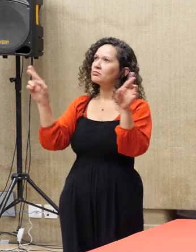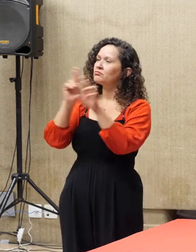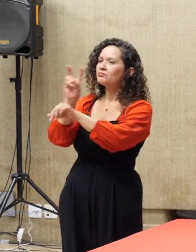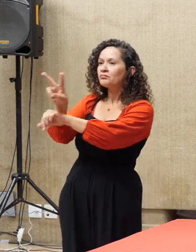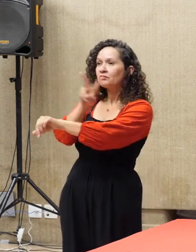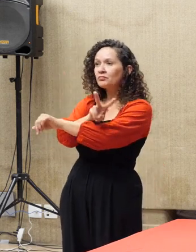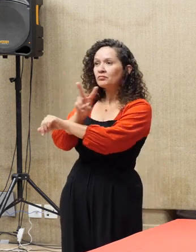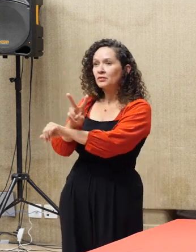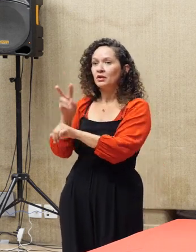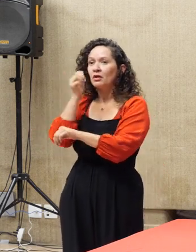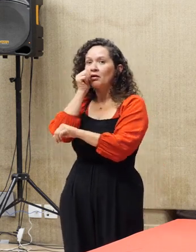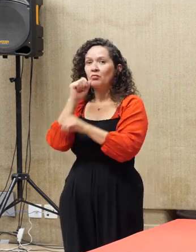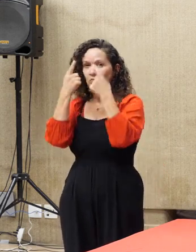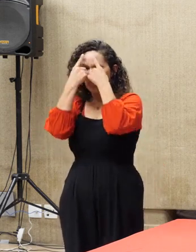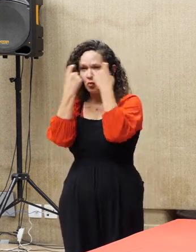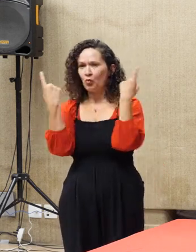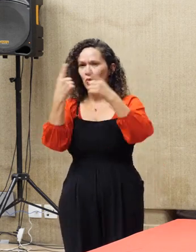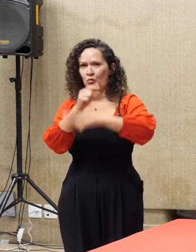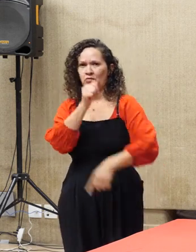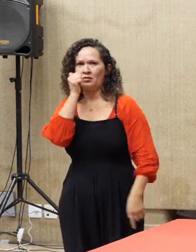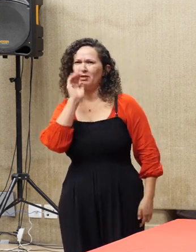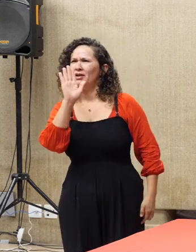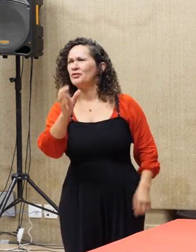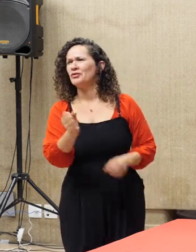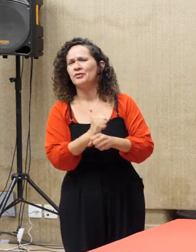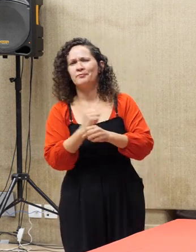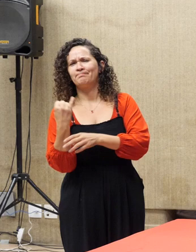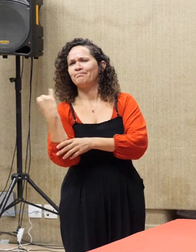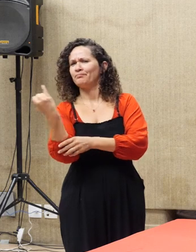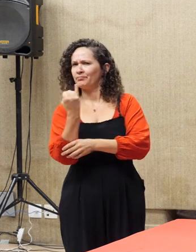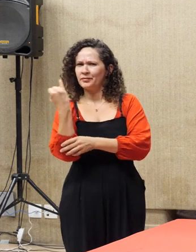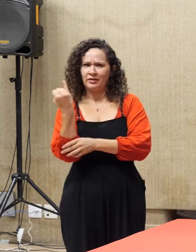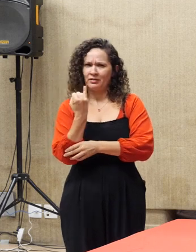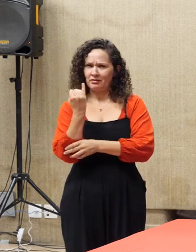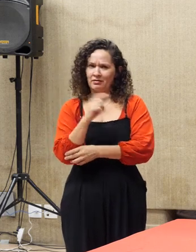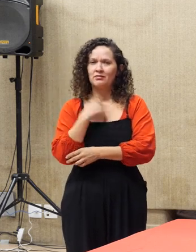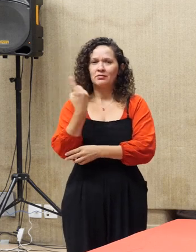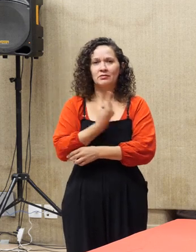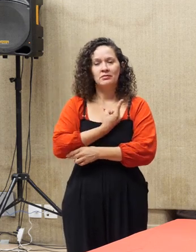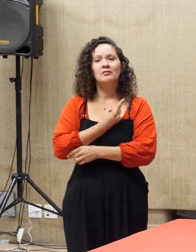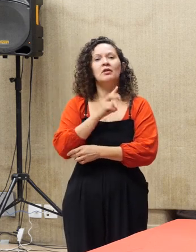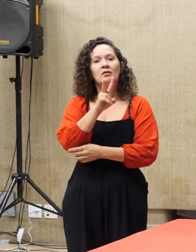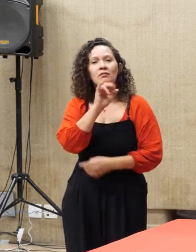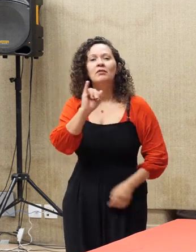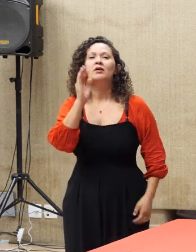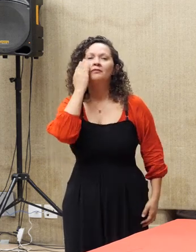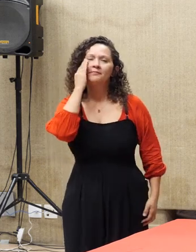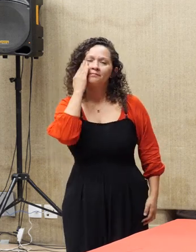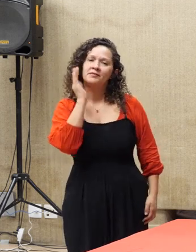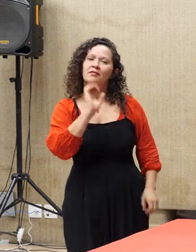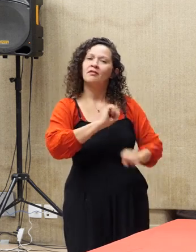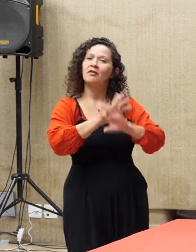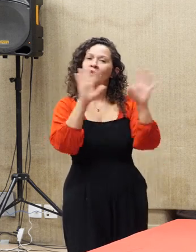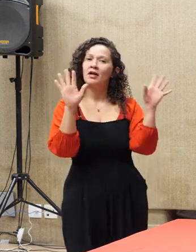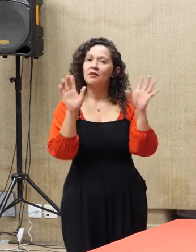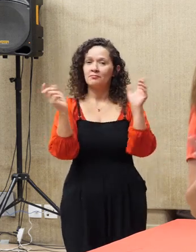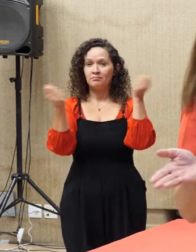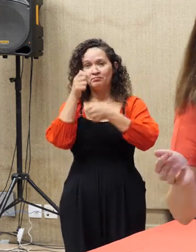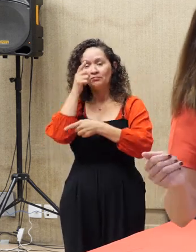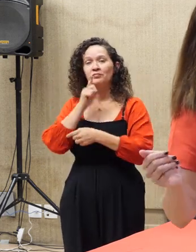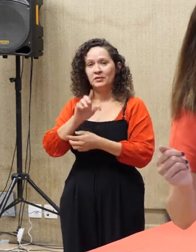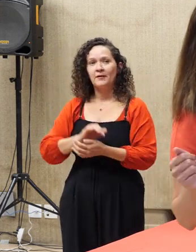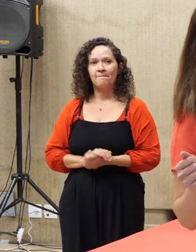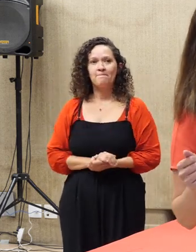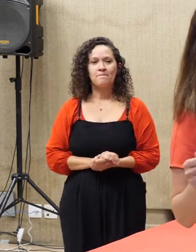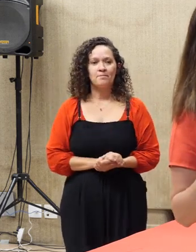de proteção à violência contra a mulher já é uma coisa de muita importância, a gente já vai entendendo isso como uma coisa mais possível,